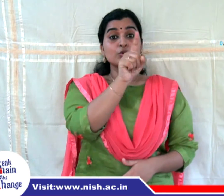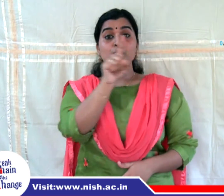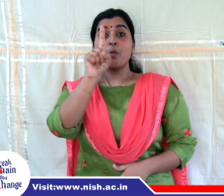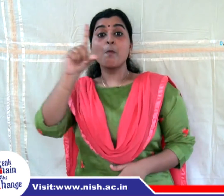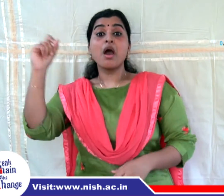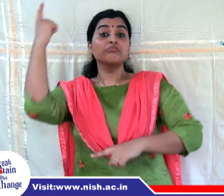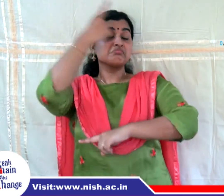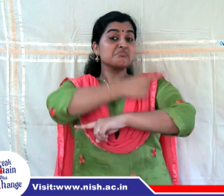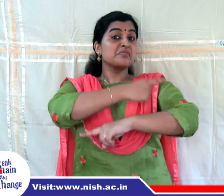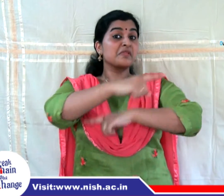6 മുതൽ 10 ദിവസം വരെ എടുക്കാം.